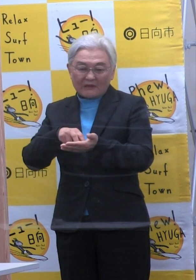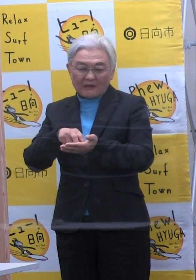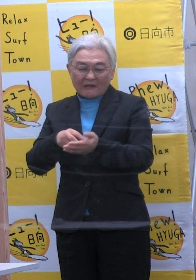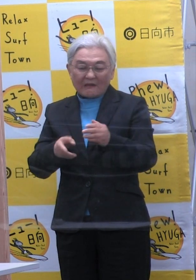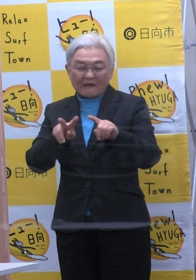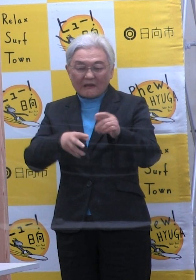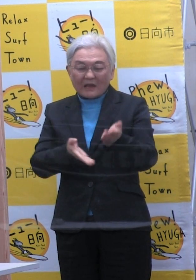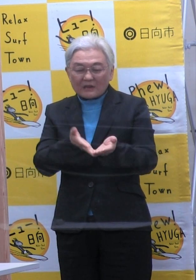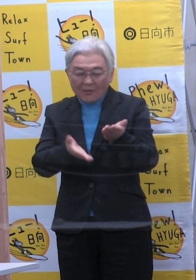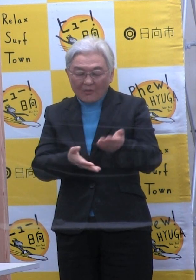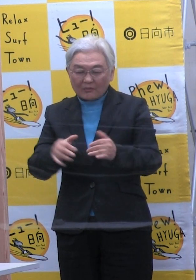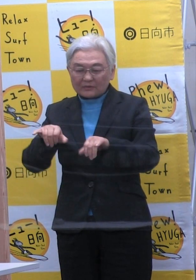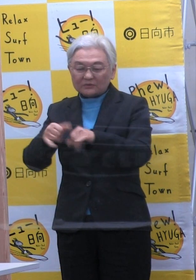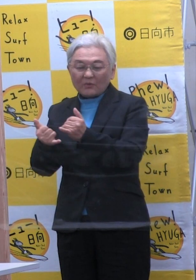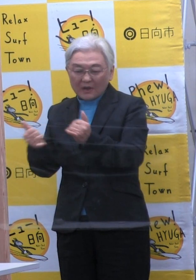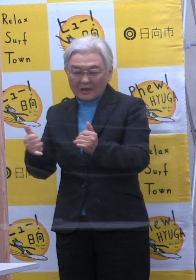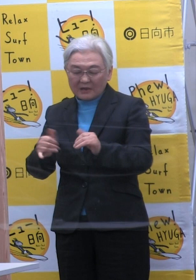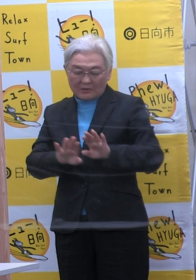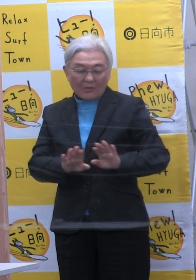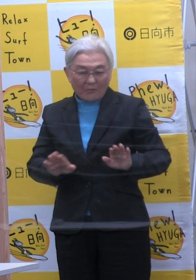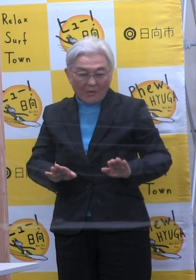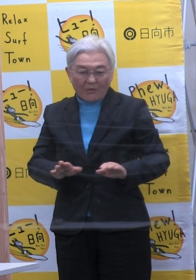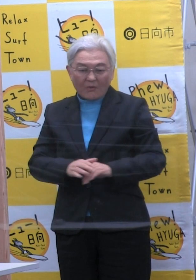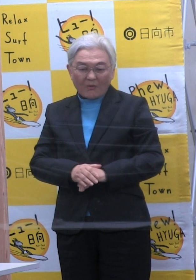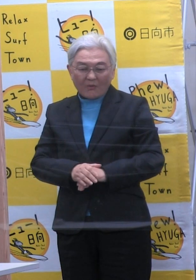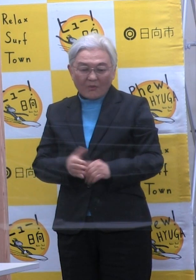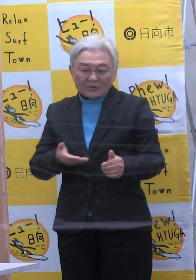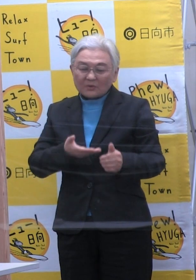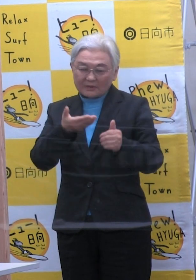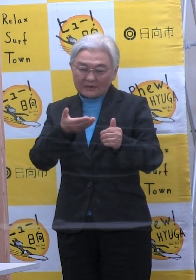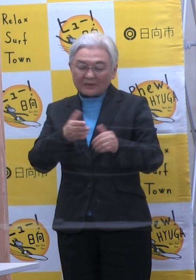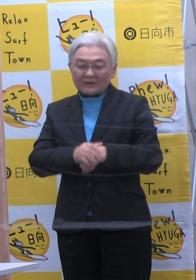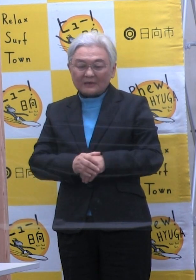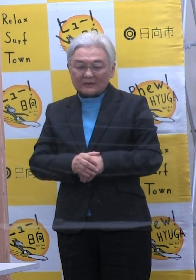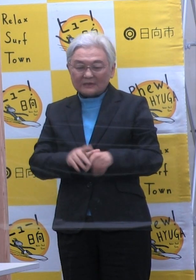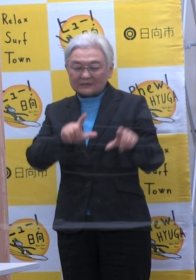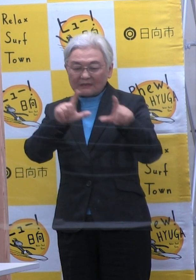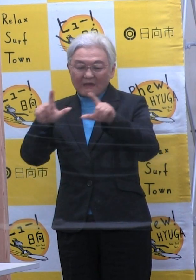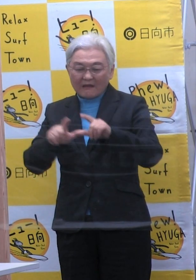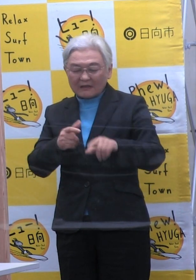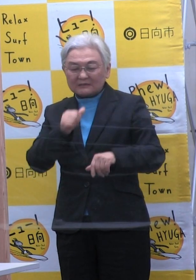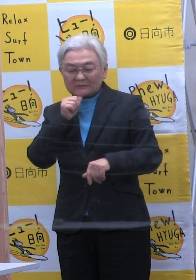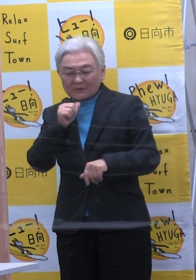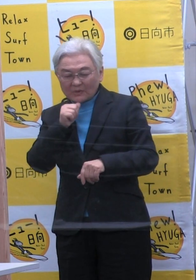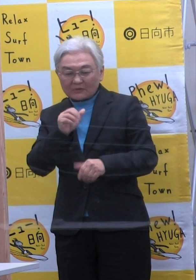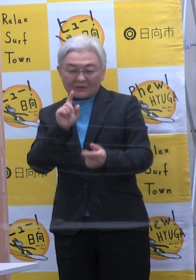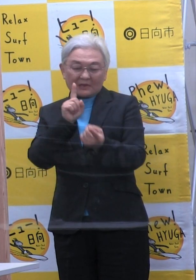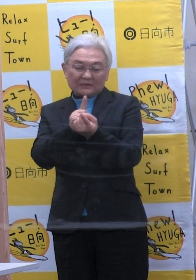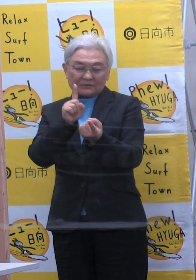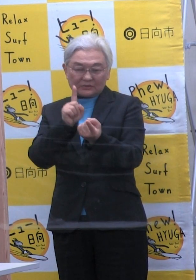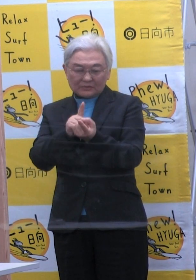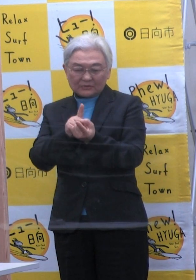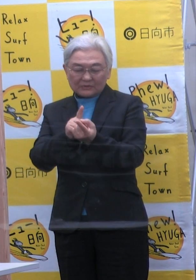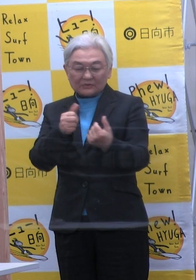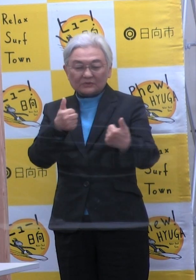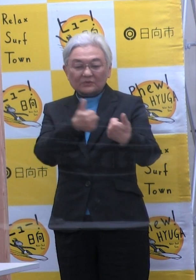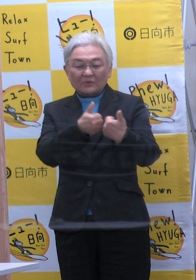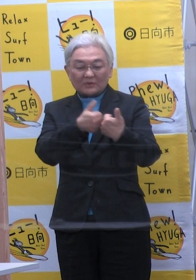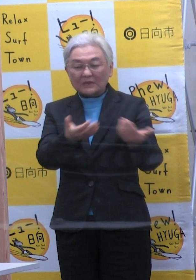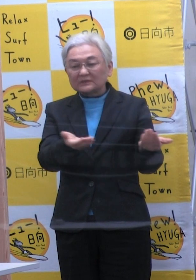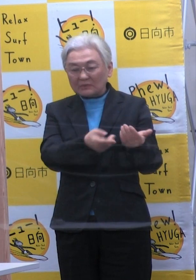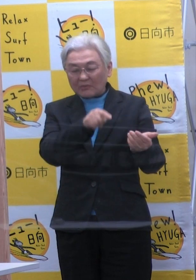護、障害、子ども、子育て、生活困窮などに対する相談事業